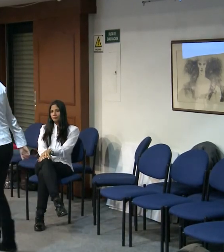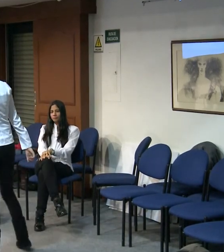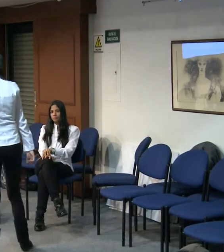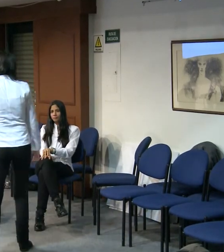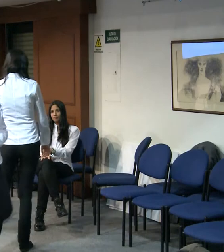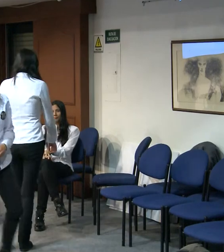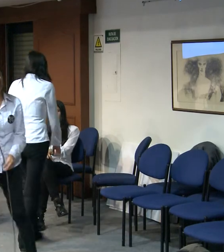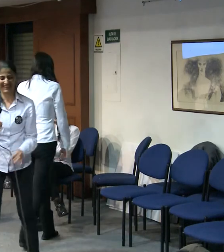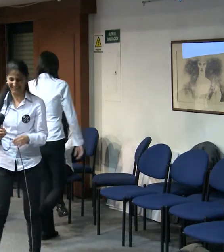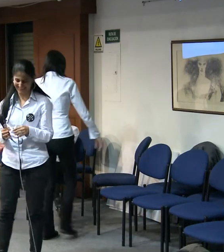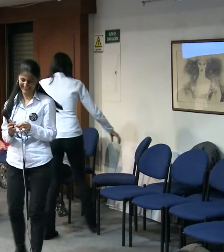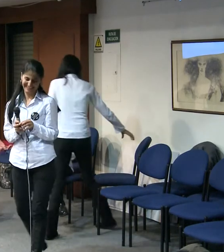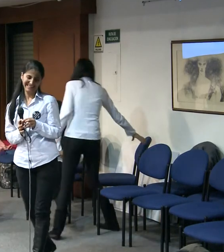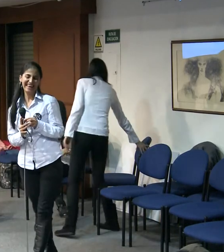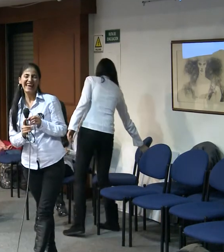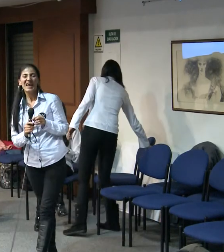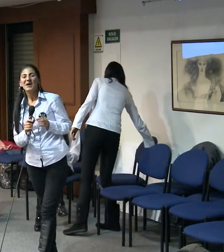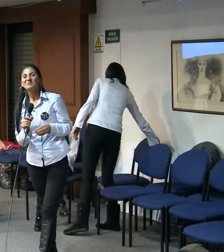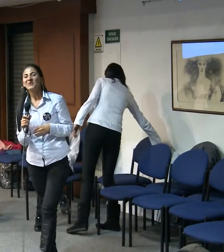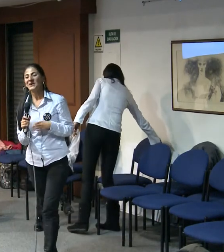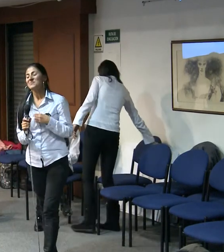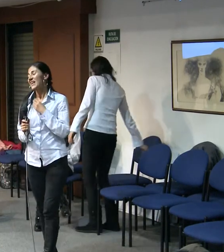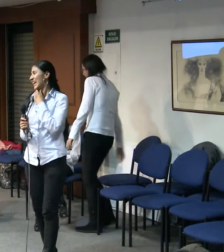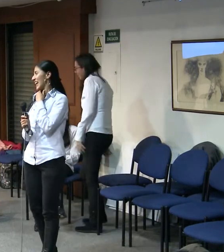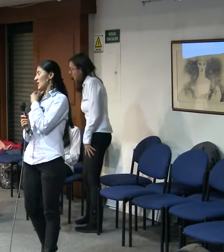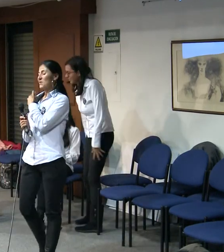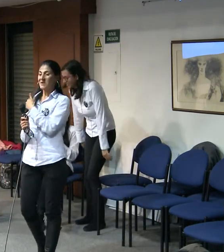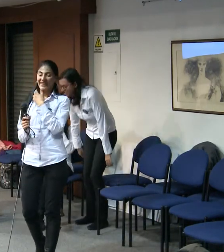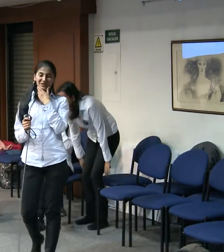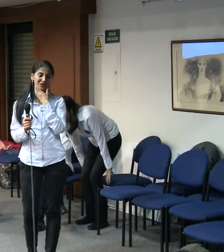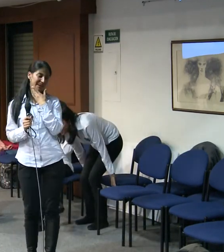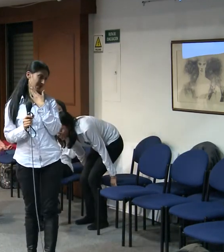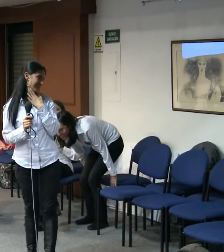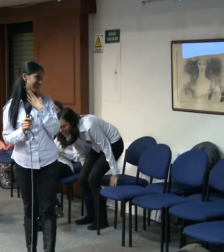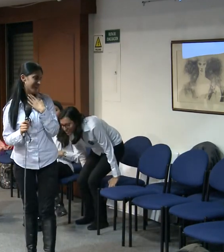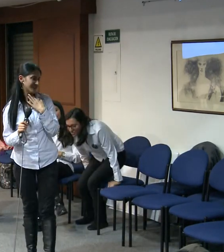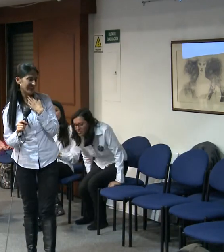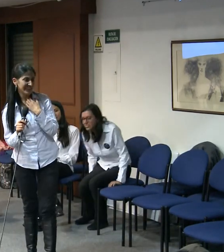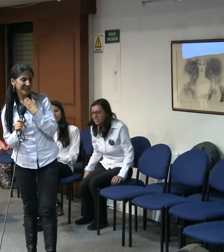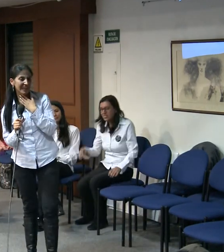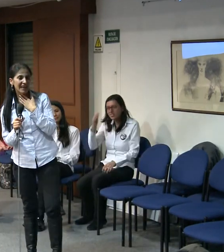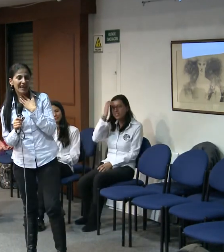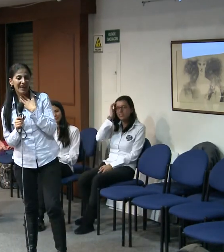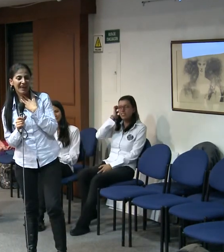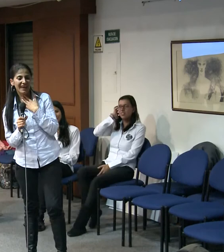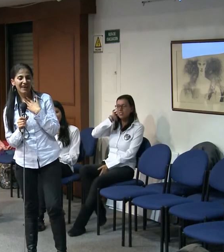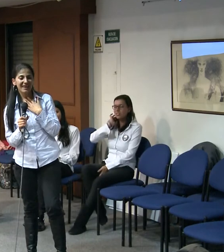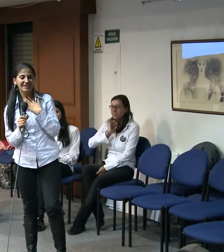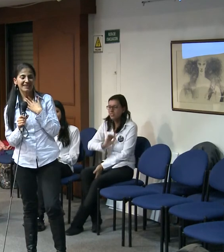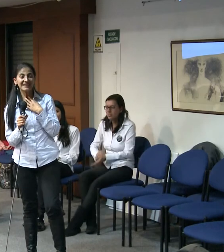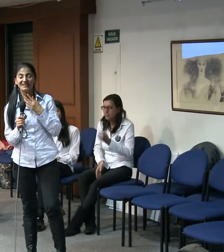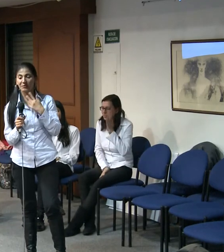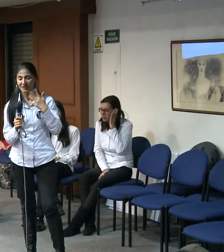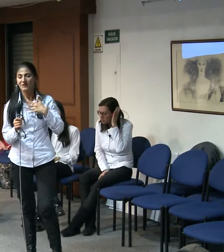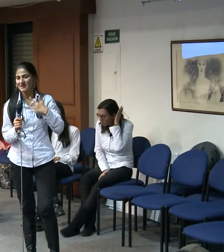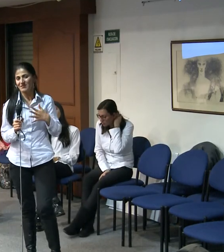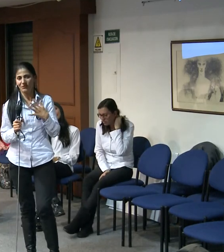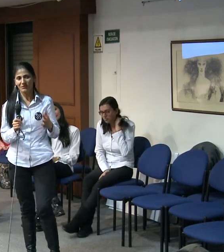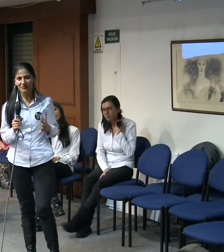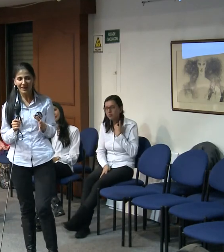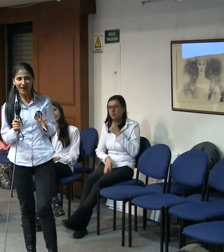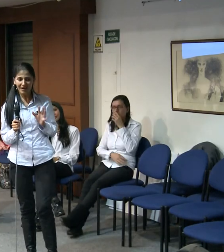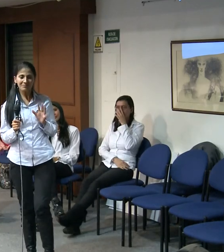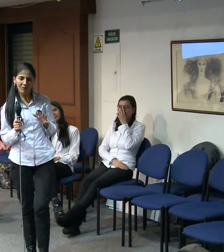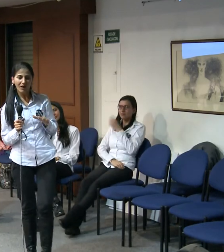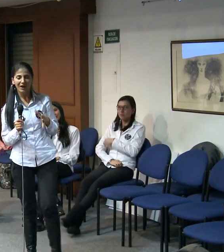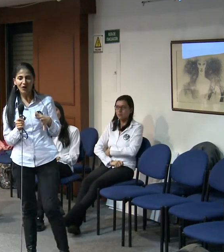Estamos que nos hablamos. Bueno, complementando lo que comentaba Juliet, inicialmente pues sí,